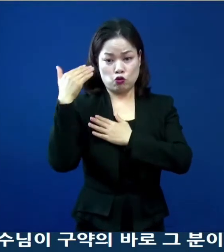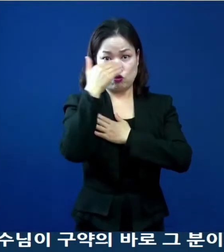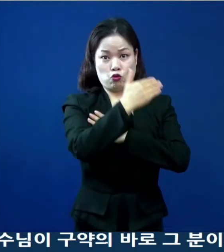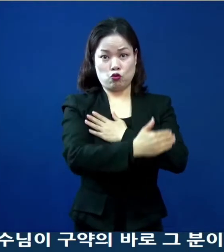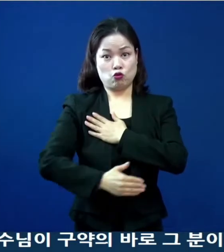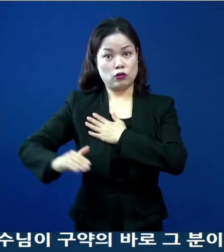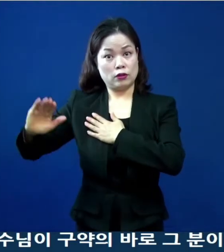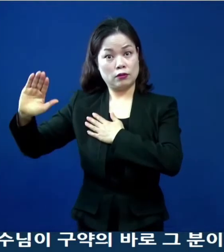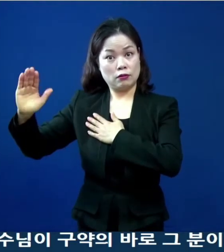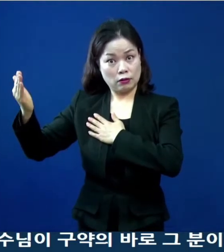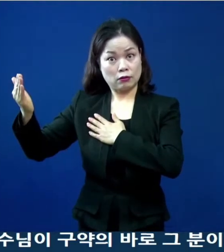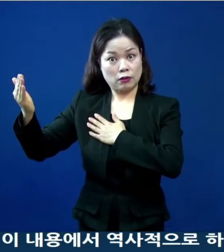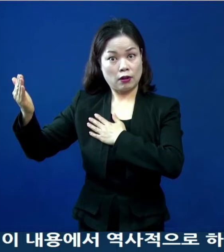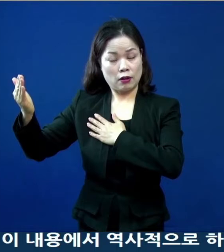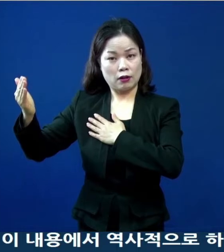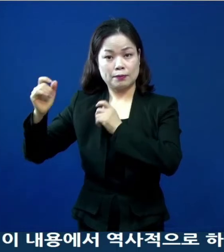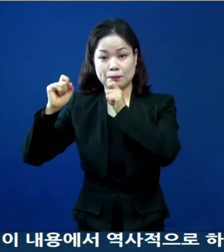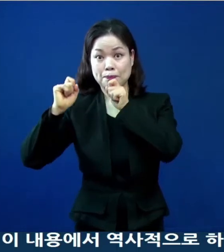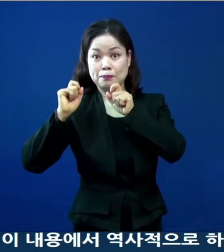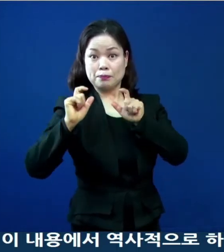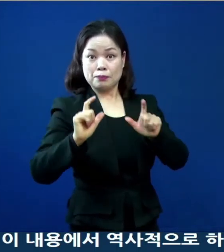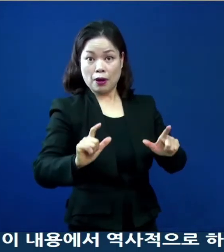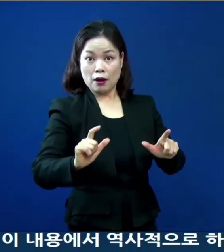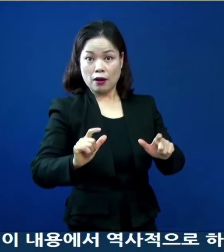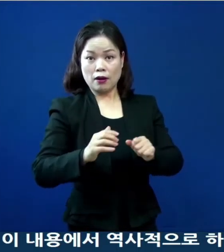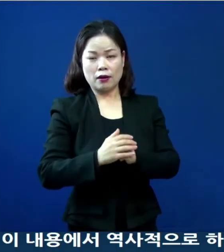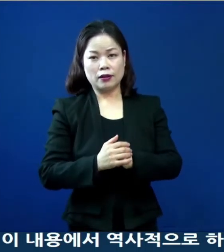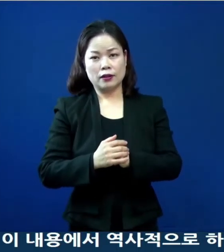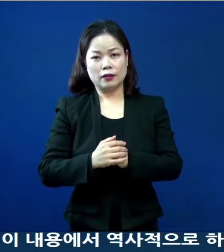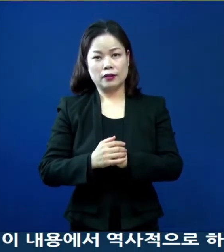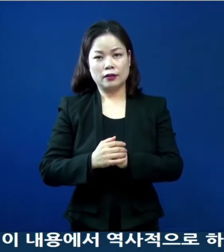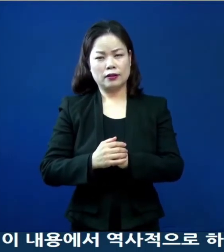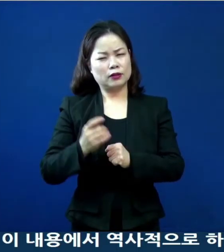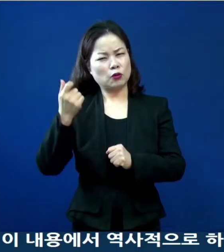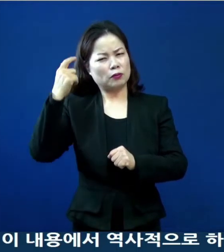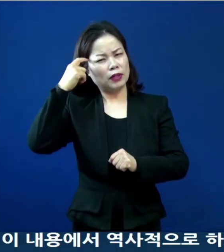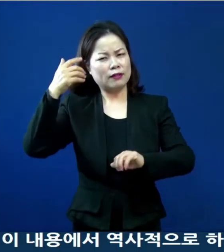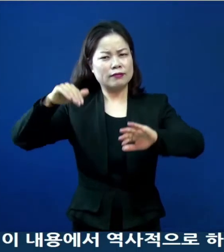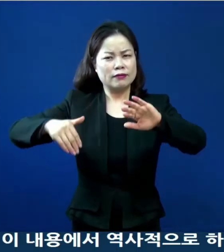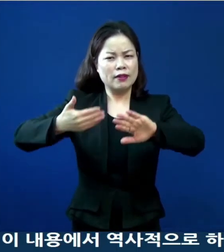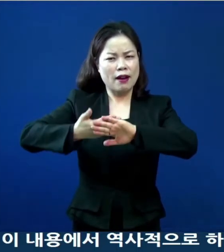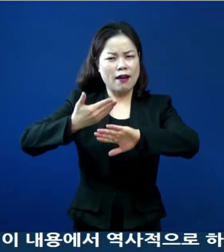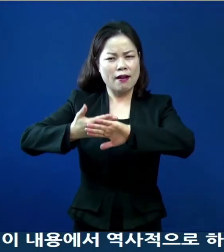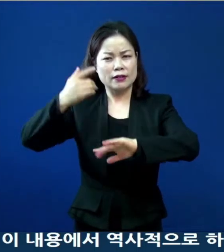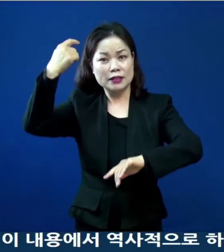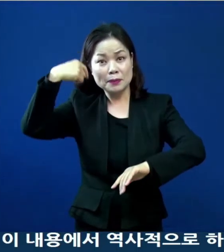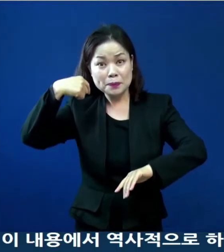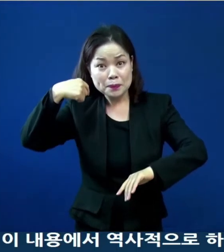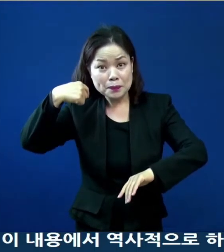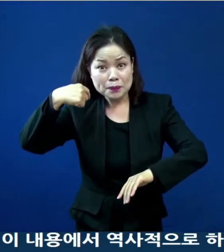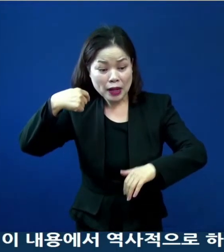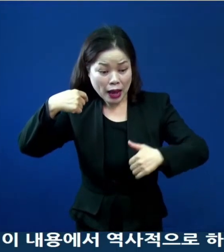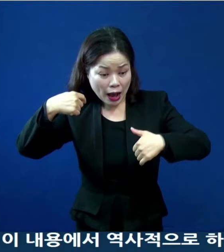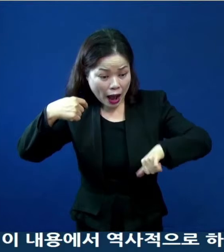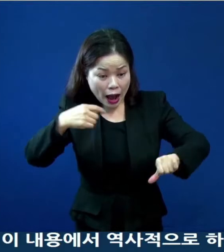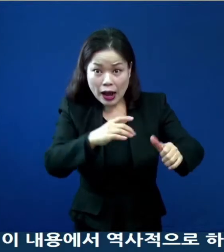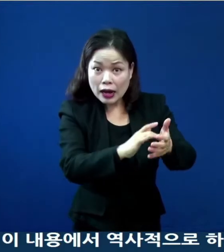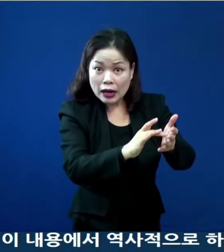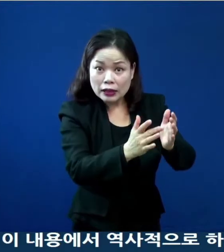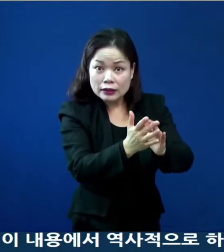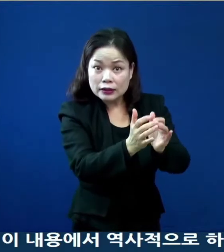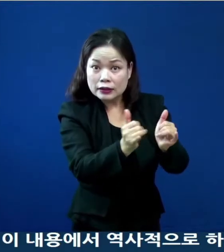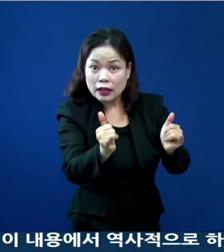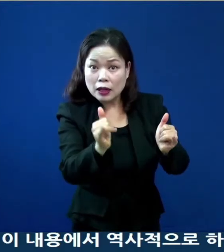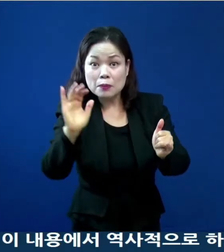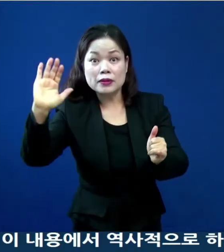되셨다, 이렇게 선포하고 있는 겁니다. 차원이 사뭇 달라졌습니다. 아들 하나님이